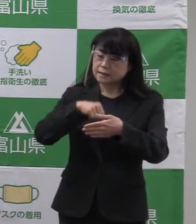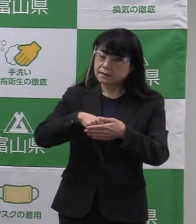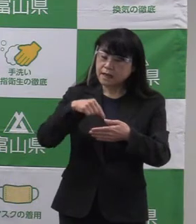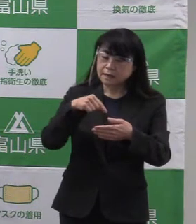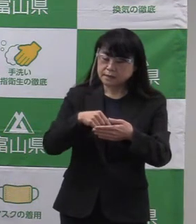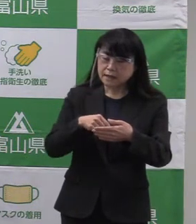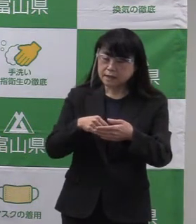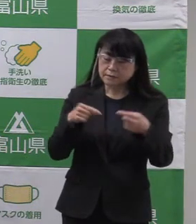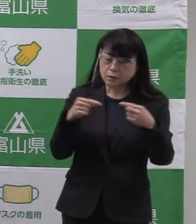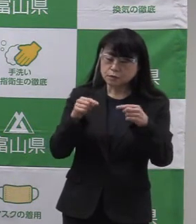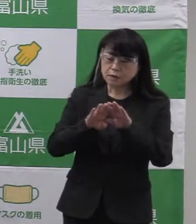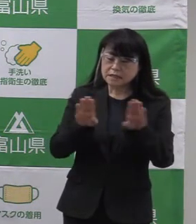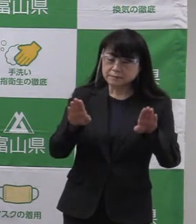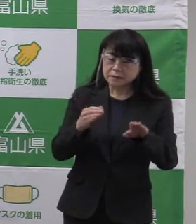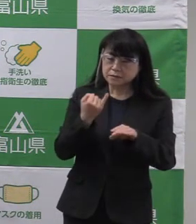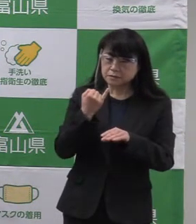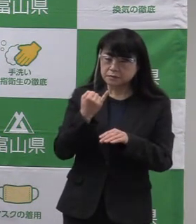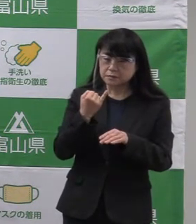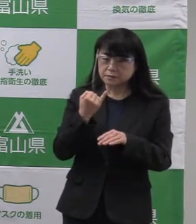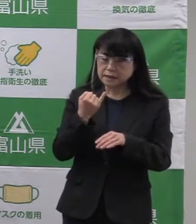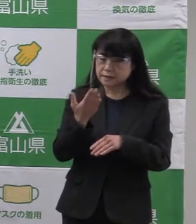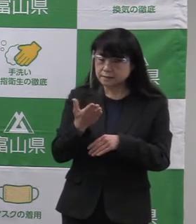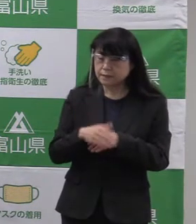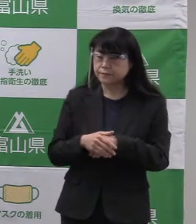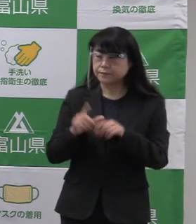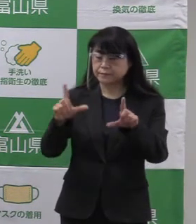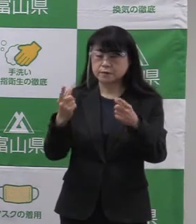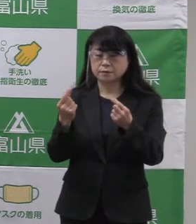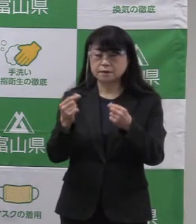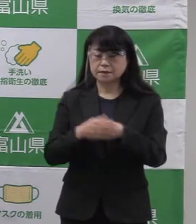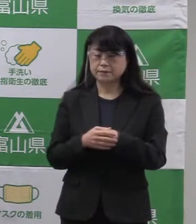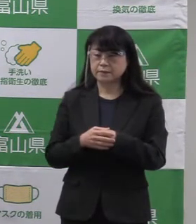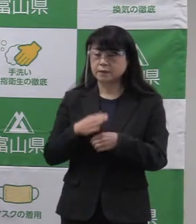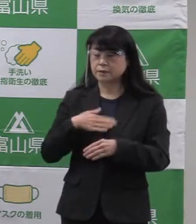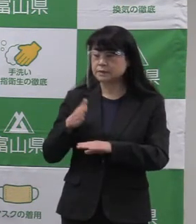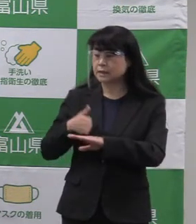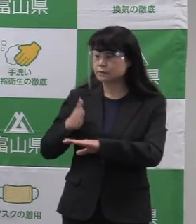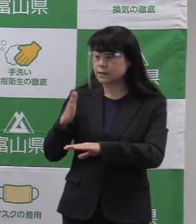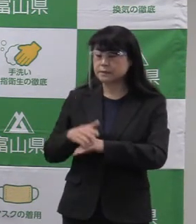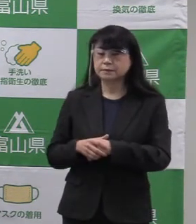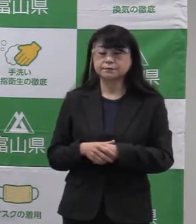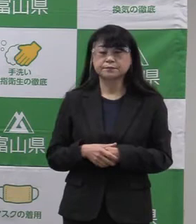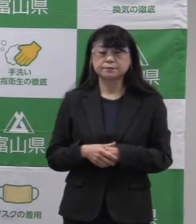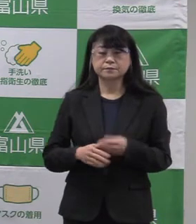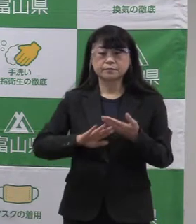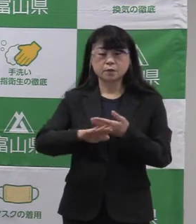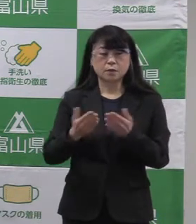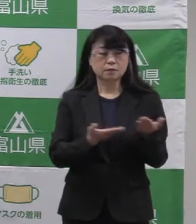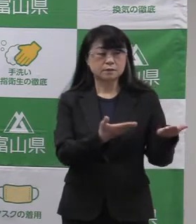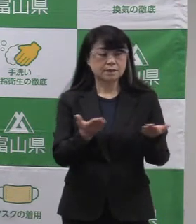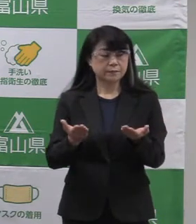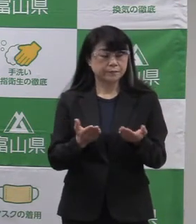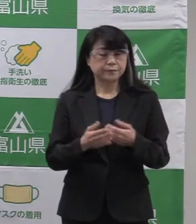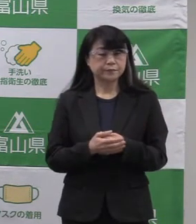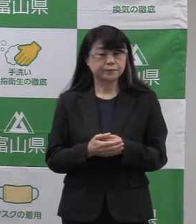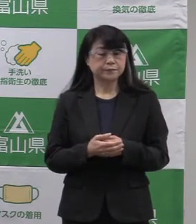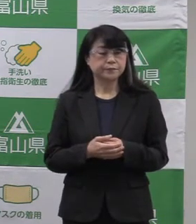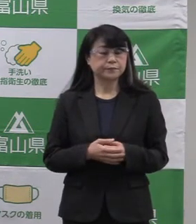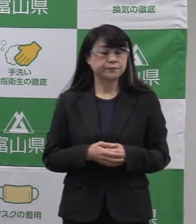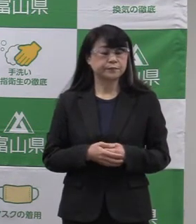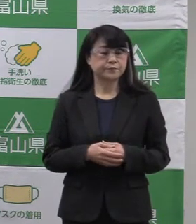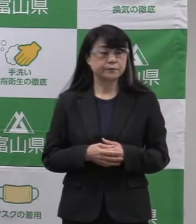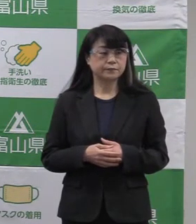ということでよろしいですね。 そうですね。 はい、わかりました。ありがとうございます。 はい、他にございますか。じゃあ、小田さん、